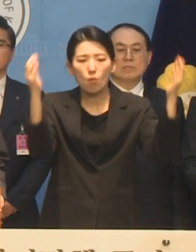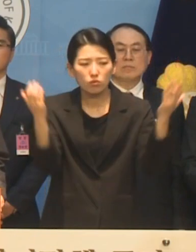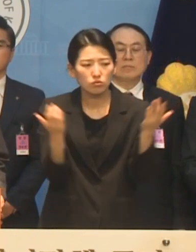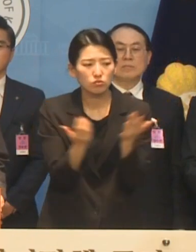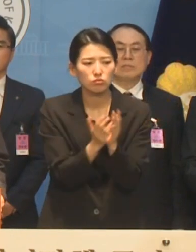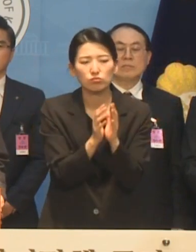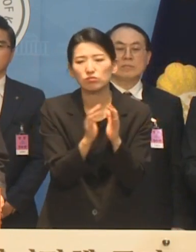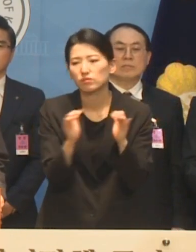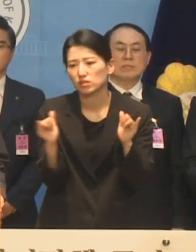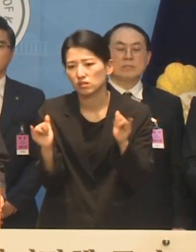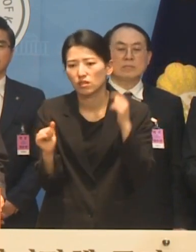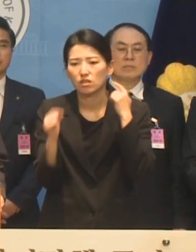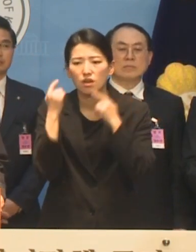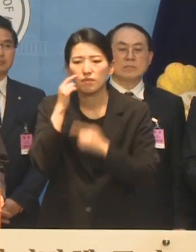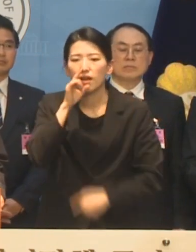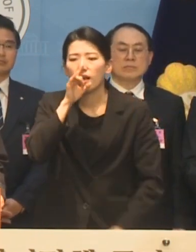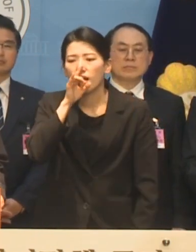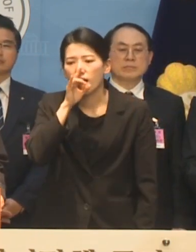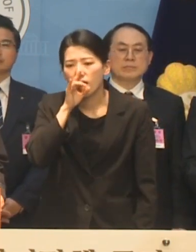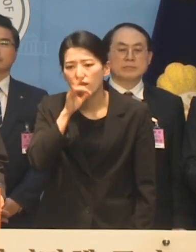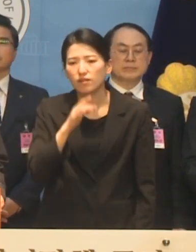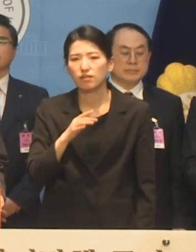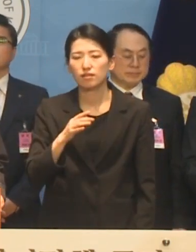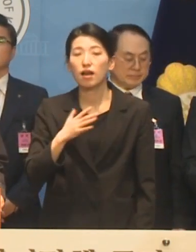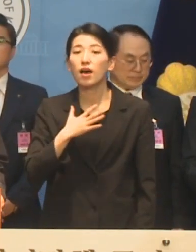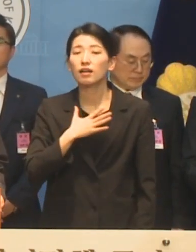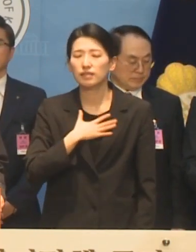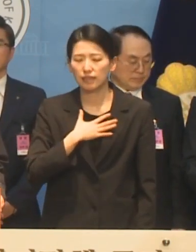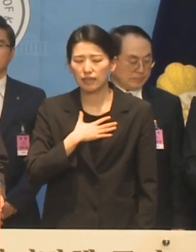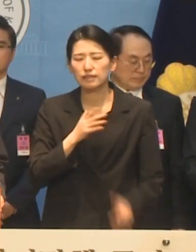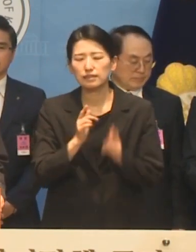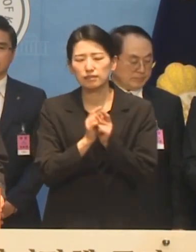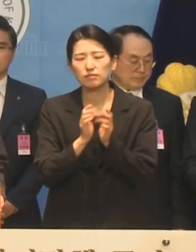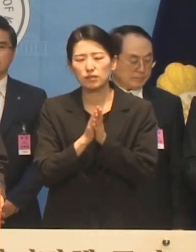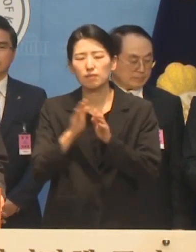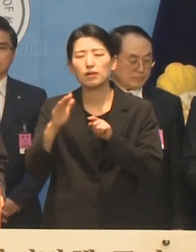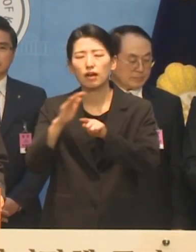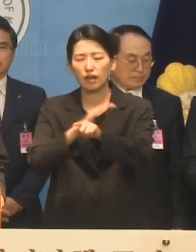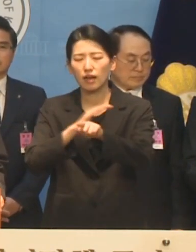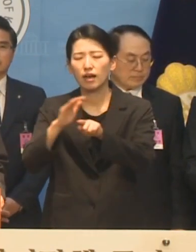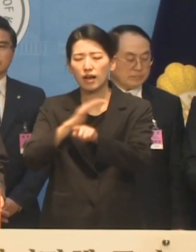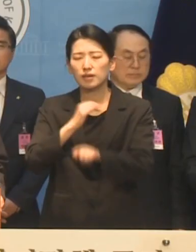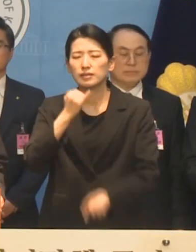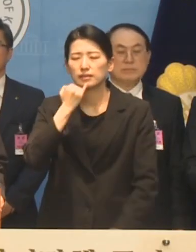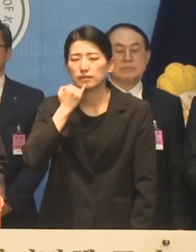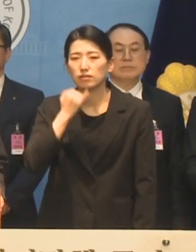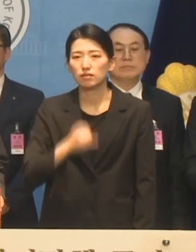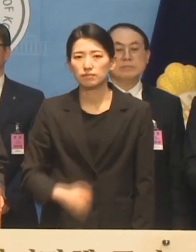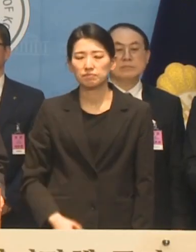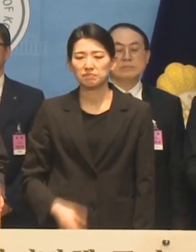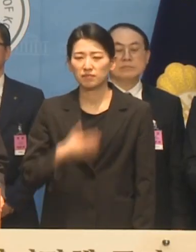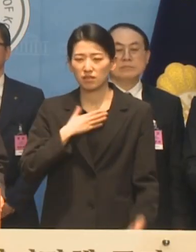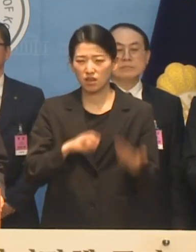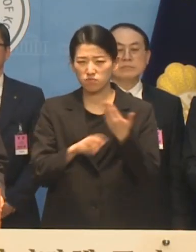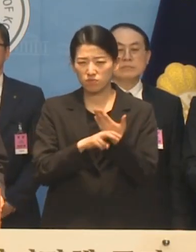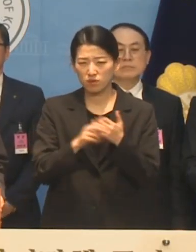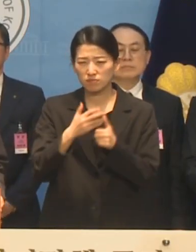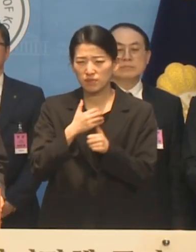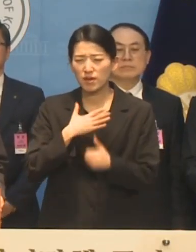누구도 다치기를 원하지 않는다. 내가 출석하겠다 라고 하며 불법 체포였지만